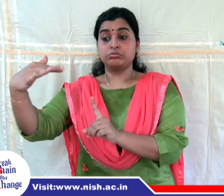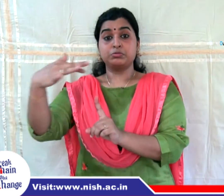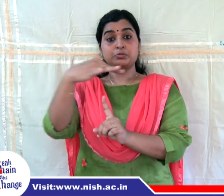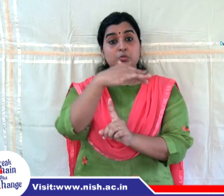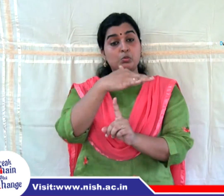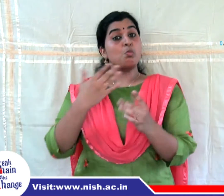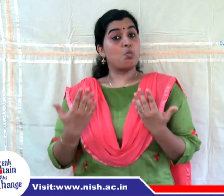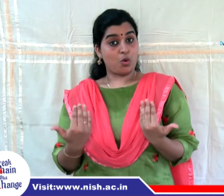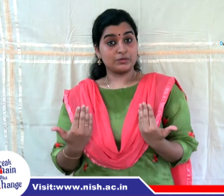കൂടുതലാണ്.